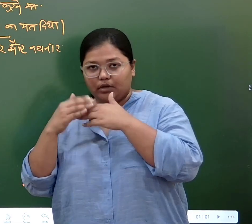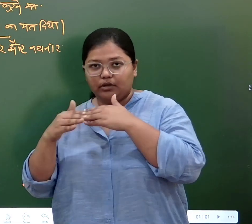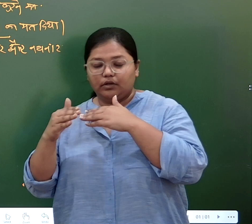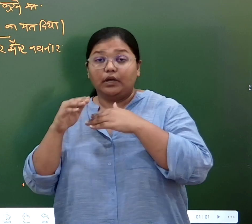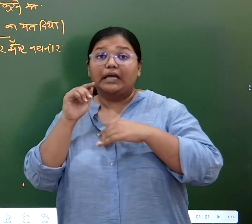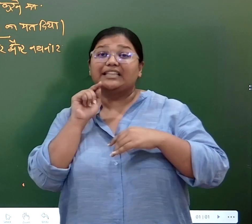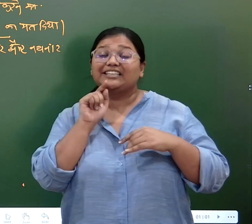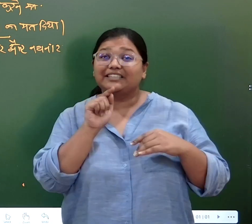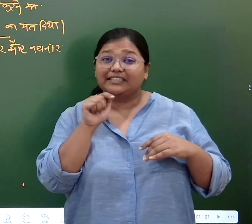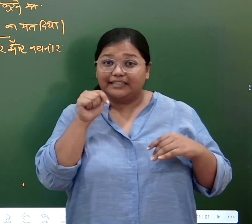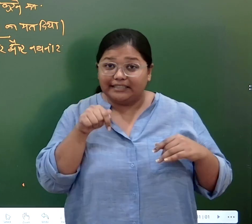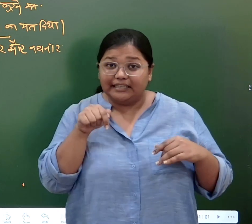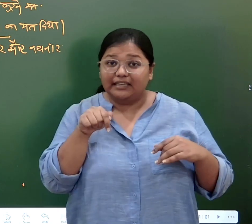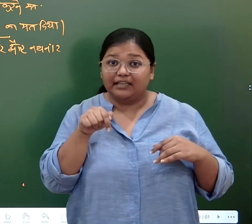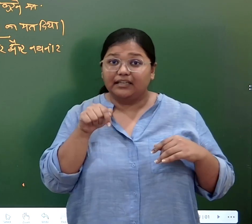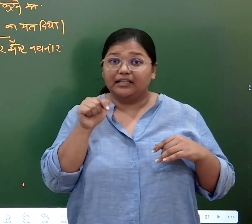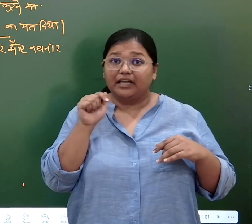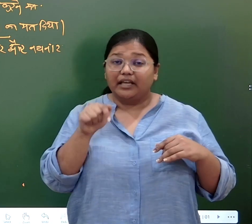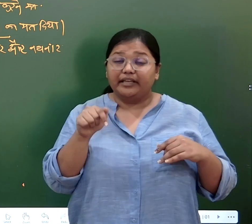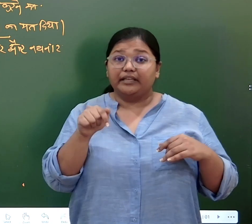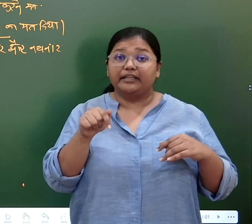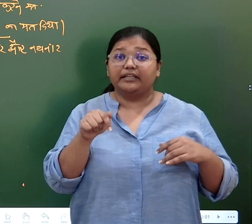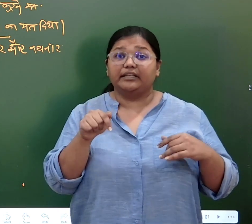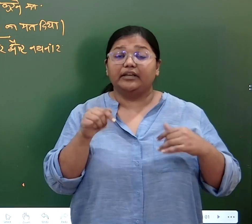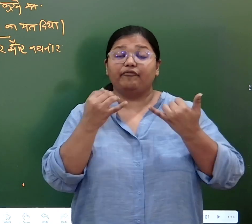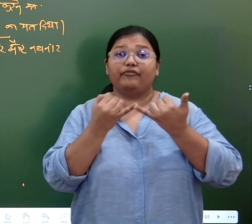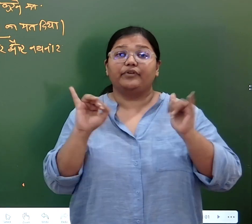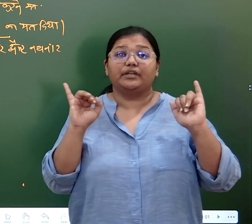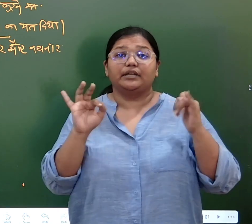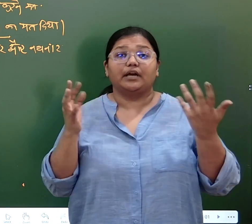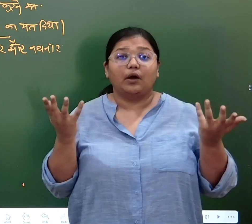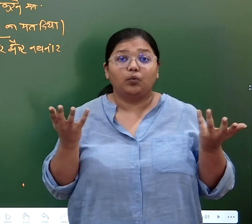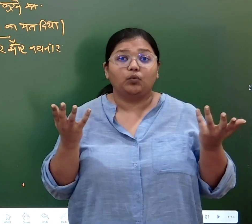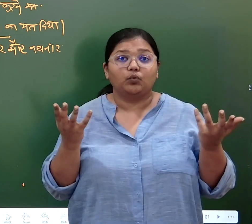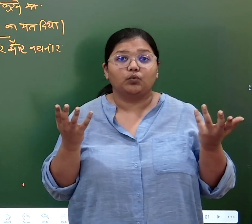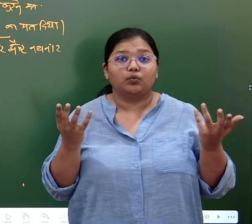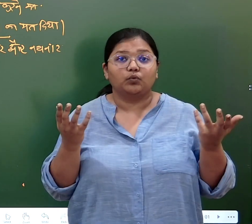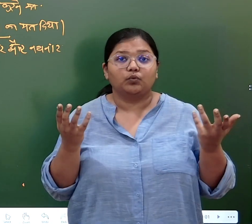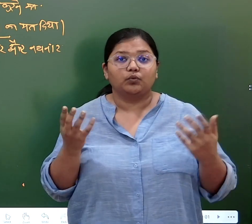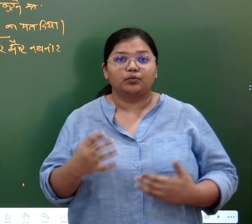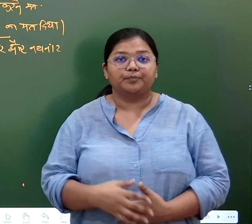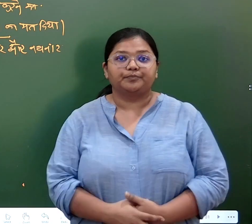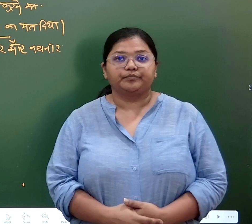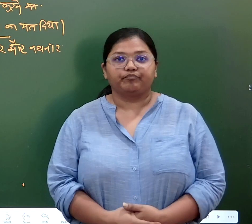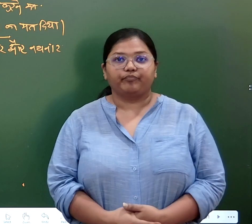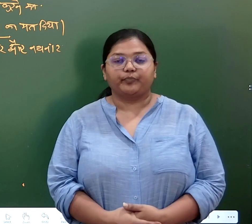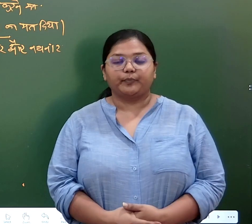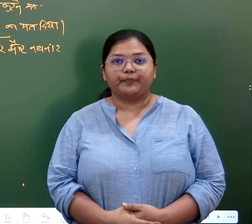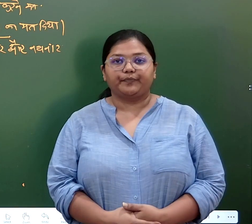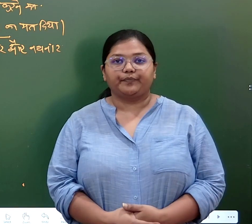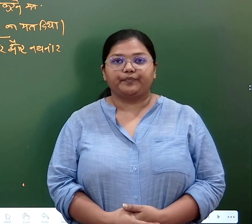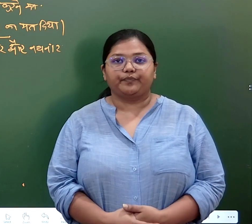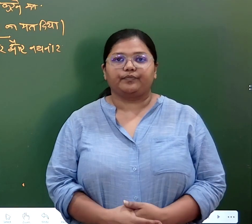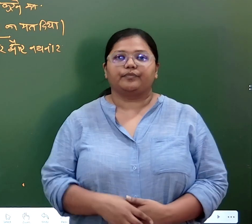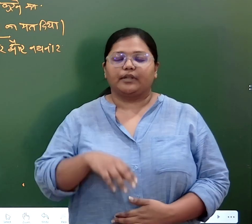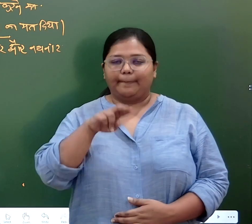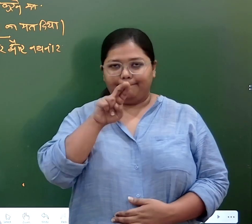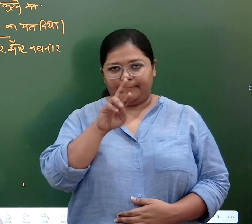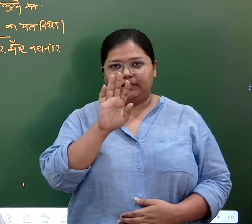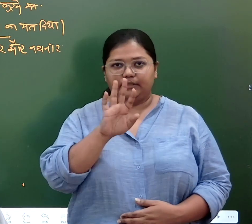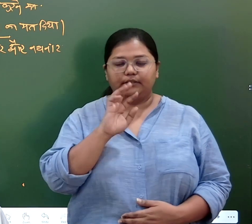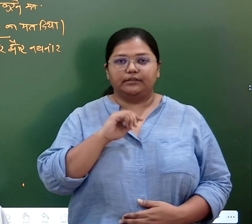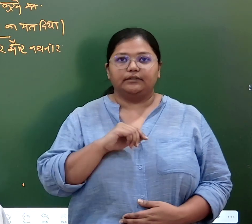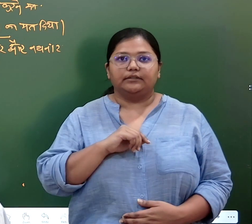है तो इनका मत ये था कि जो आत्मा है वो ऊपर जाके परमात्मा में विलीन